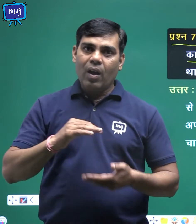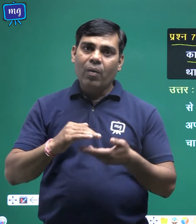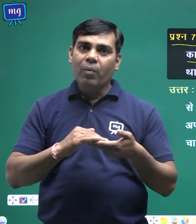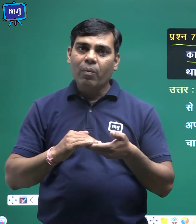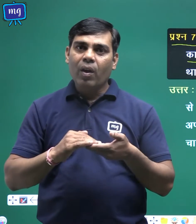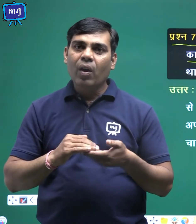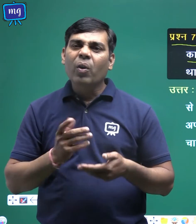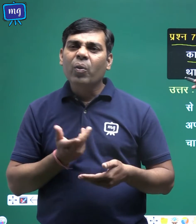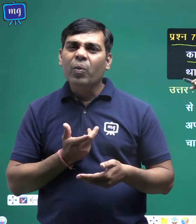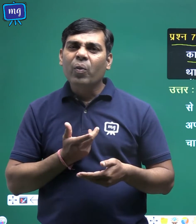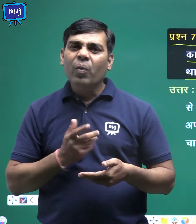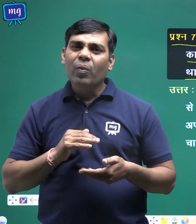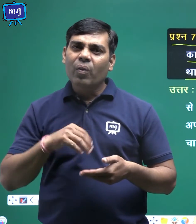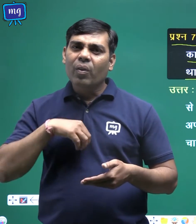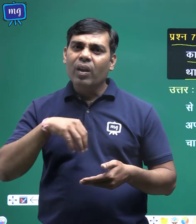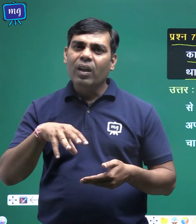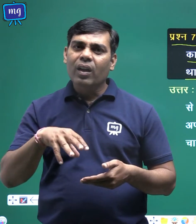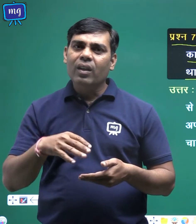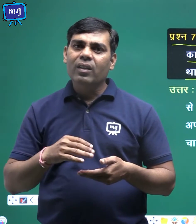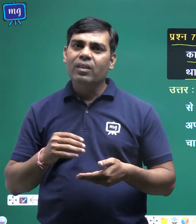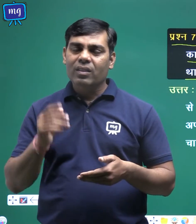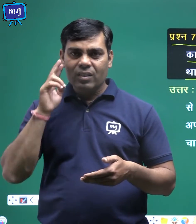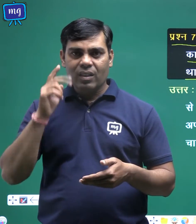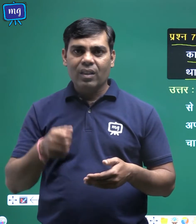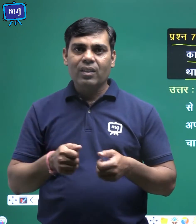क्यों कराना चाहता था?